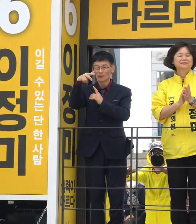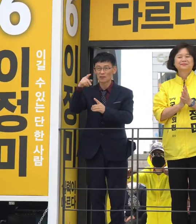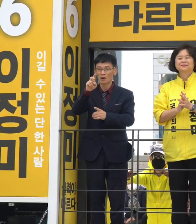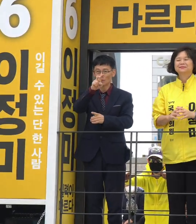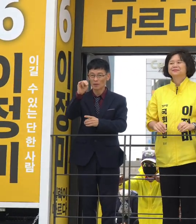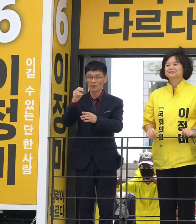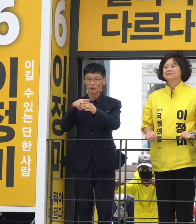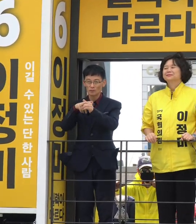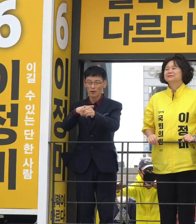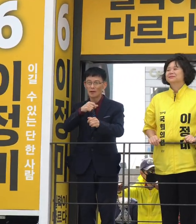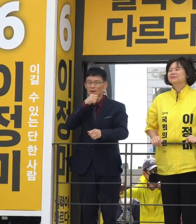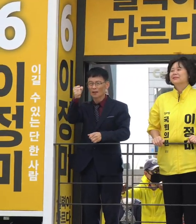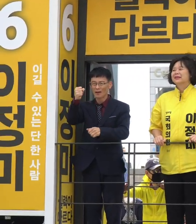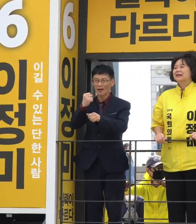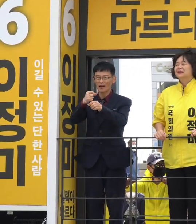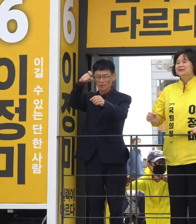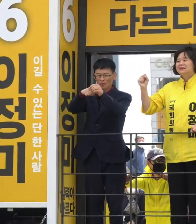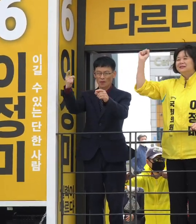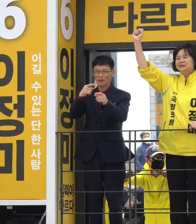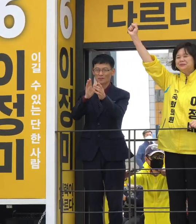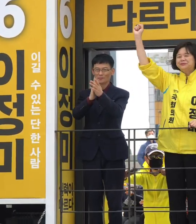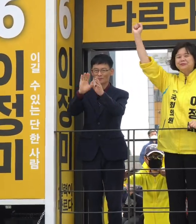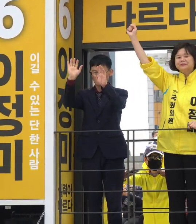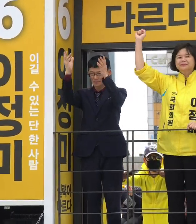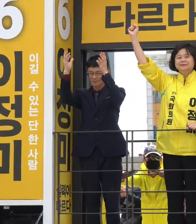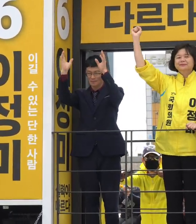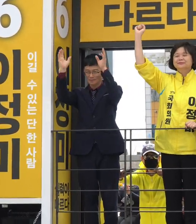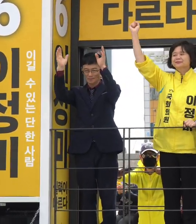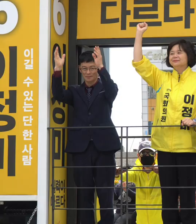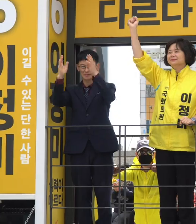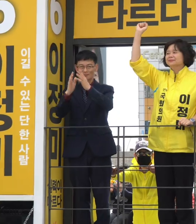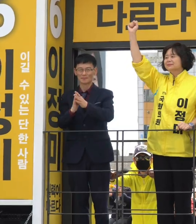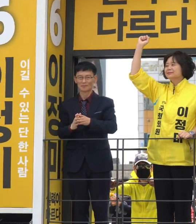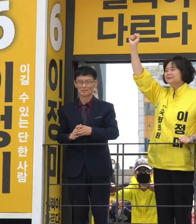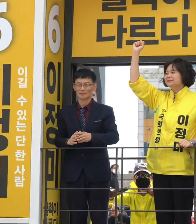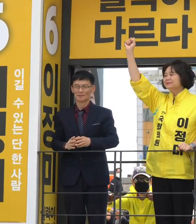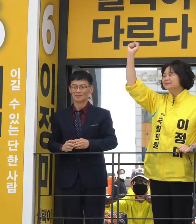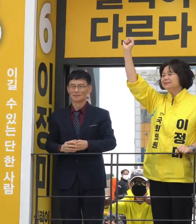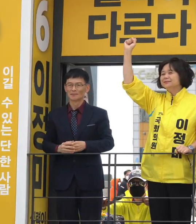후보 당선시키려고 왔습니다, 여러분.